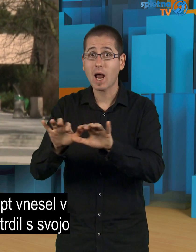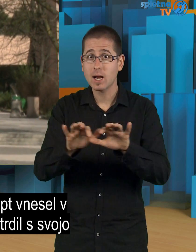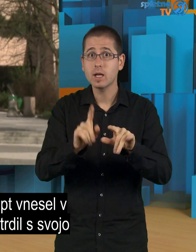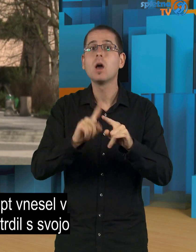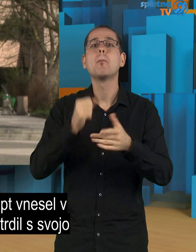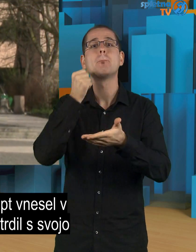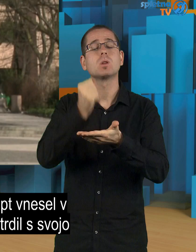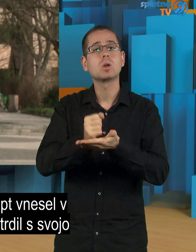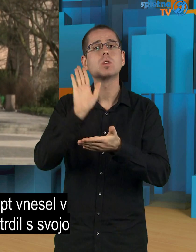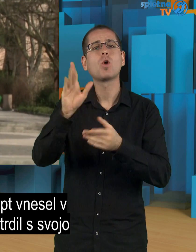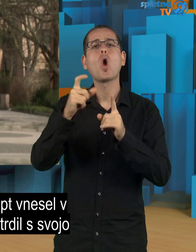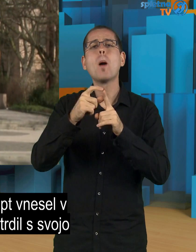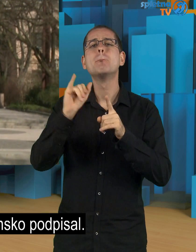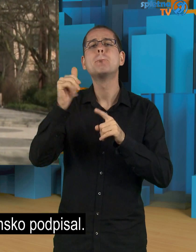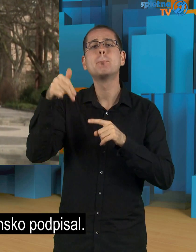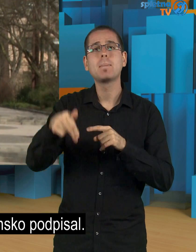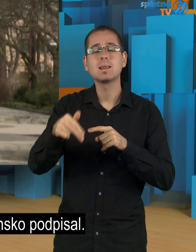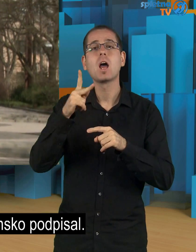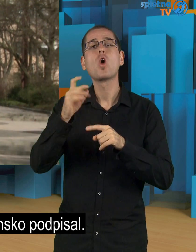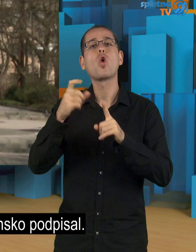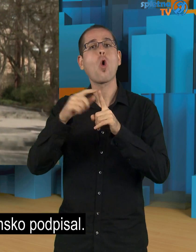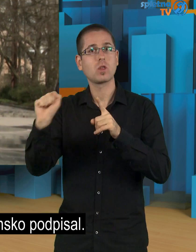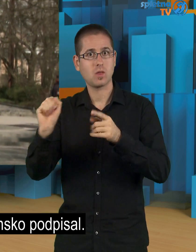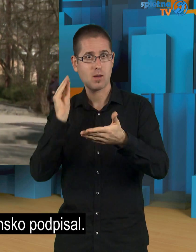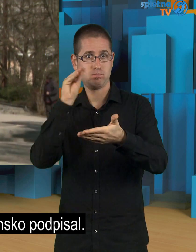svojo PIN kodo in elektronsko podpisal.